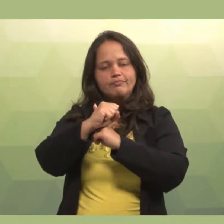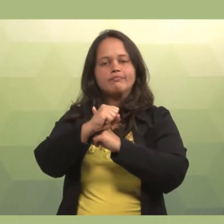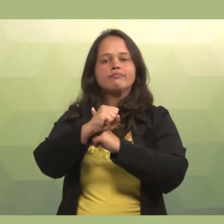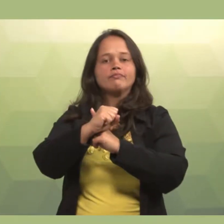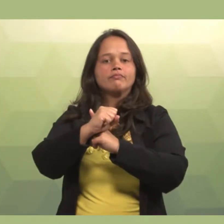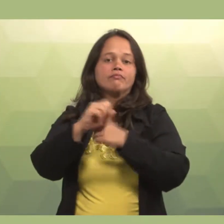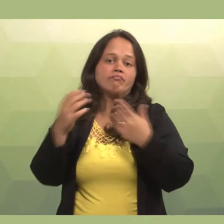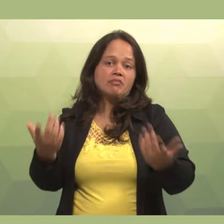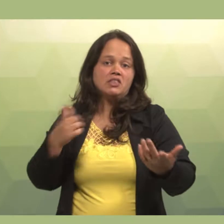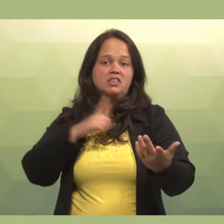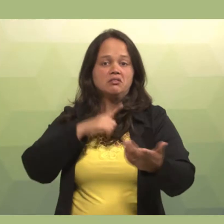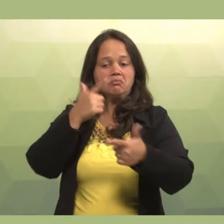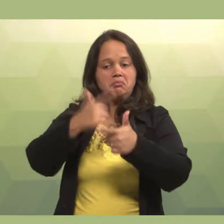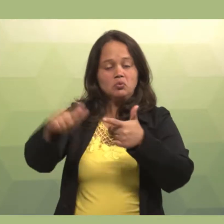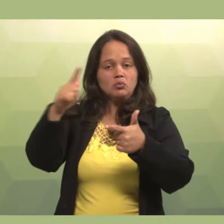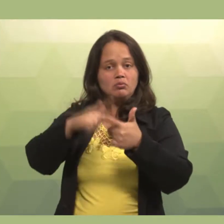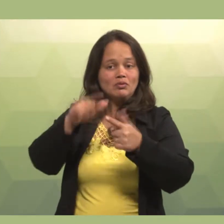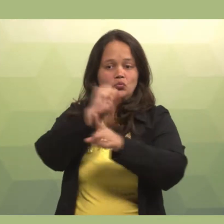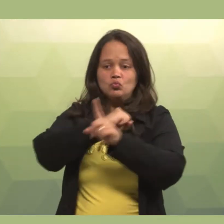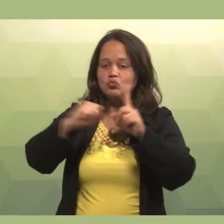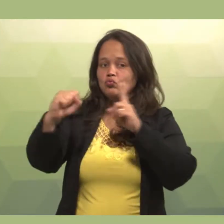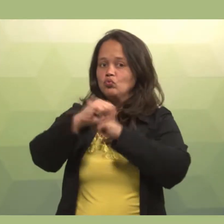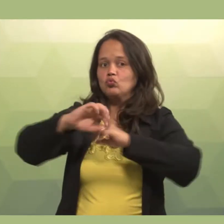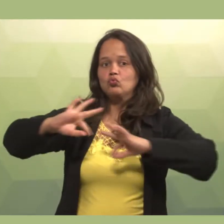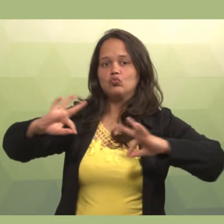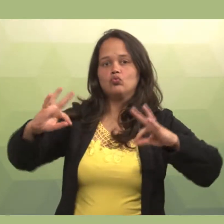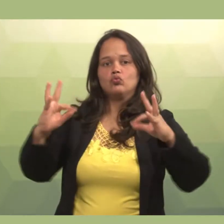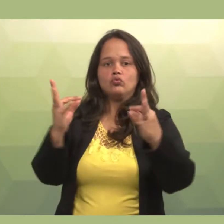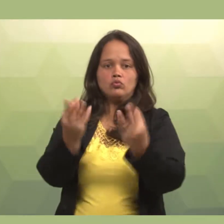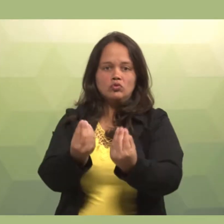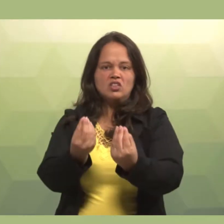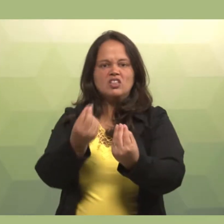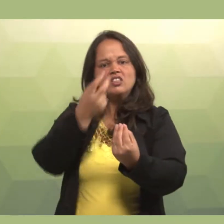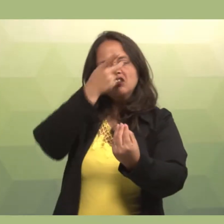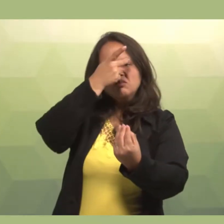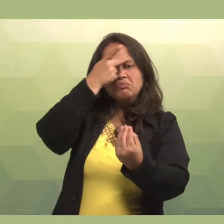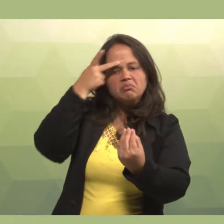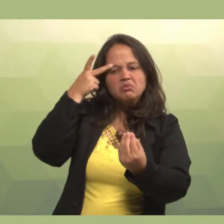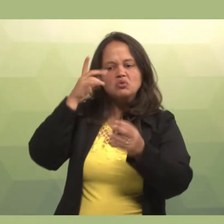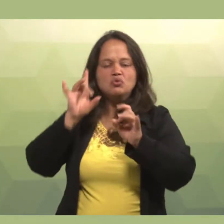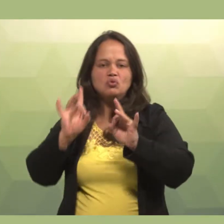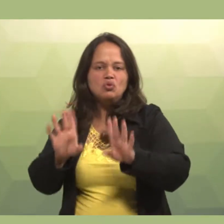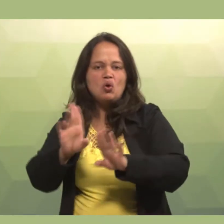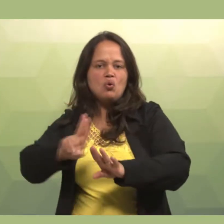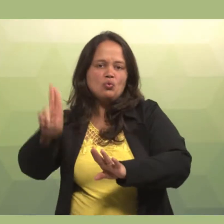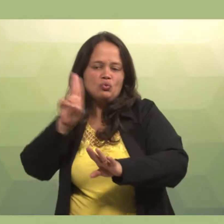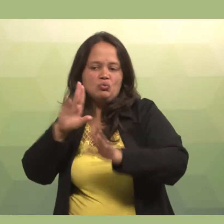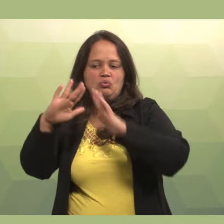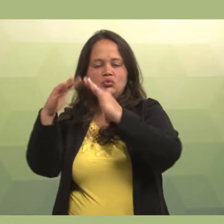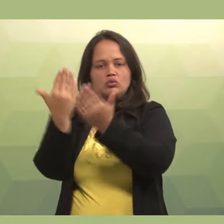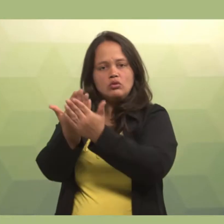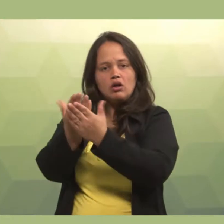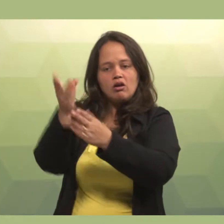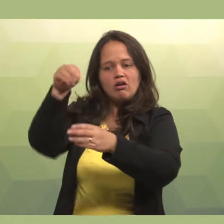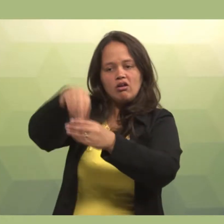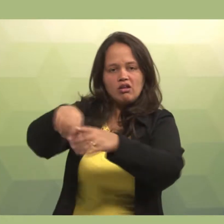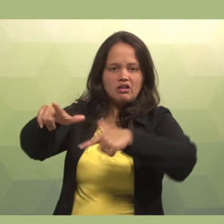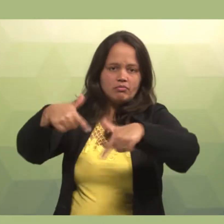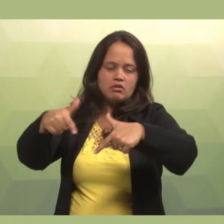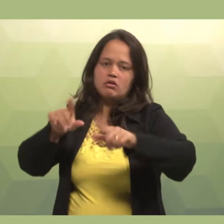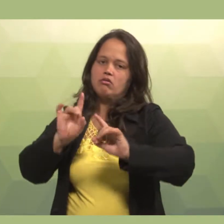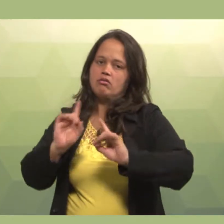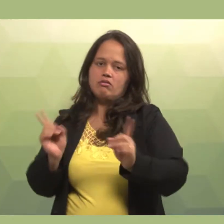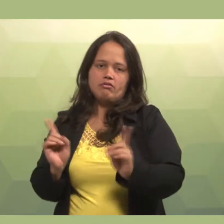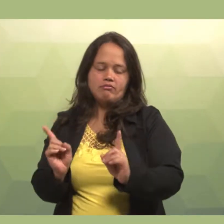ou seja, problema da sociedade como um todo, e não só das que se utilizam da escola ou nela desempenham suas